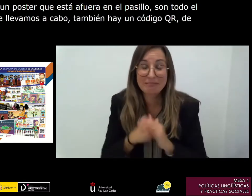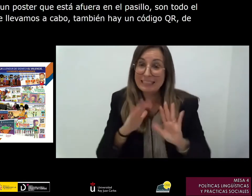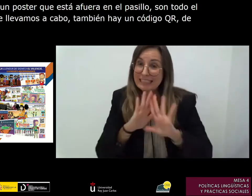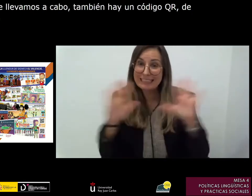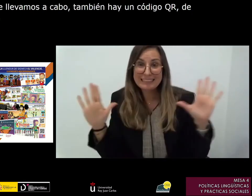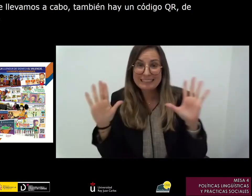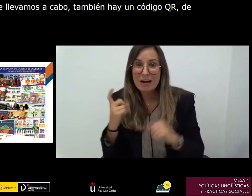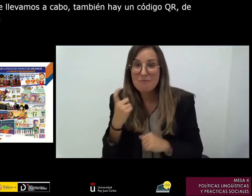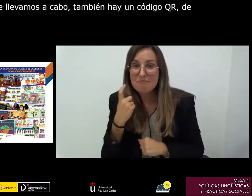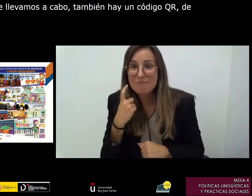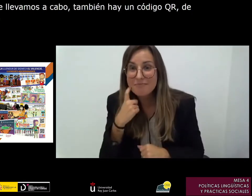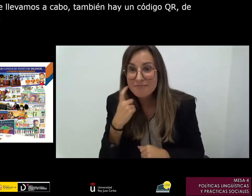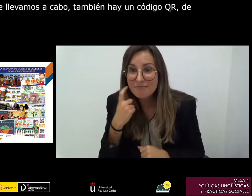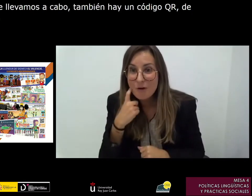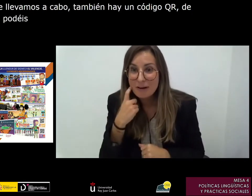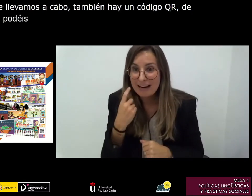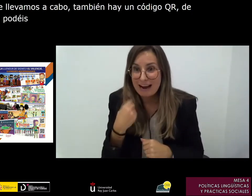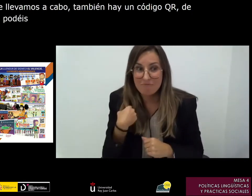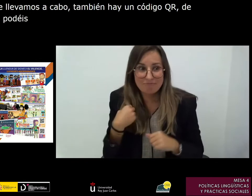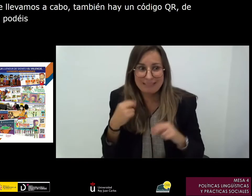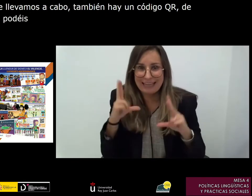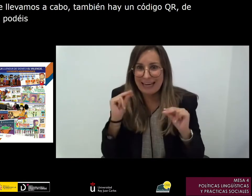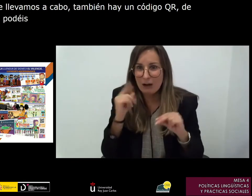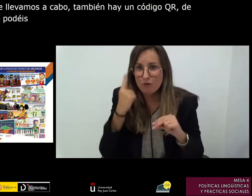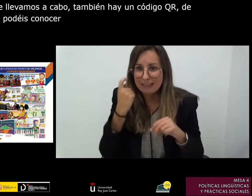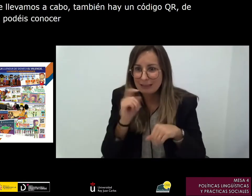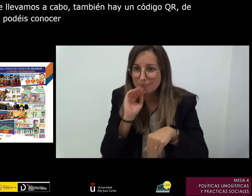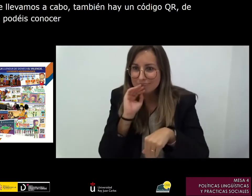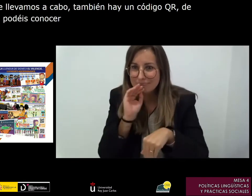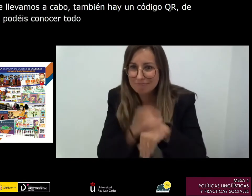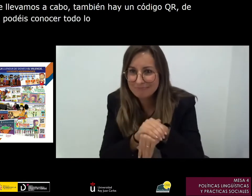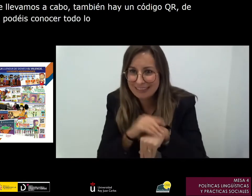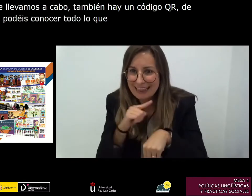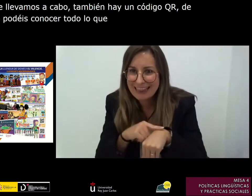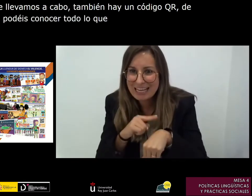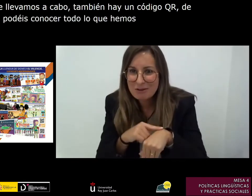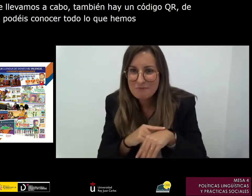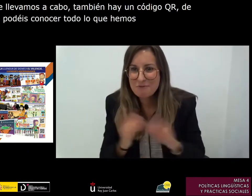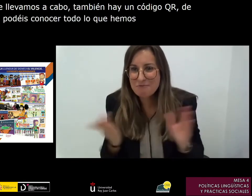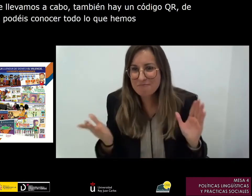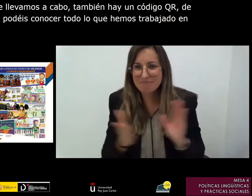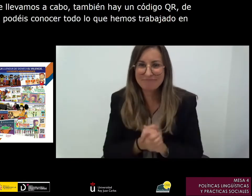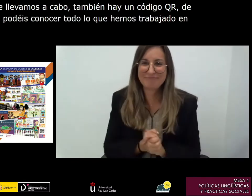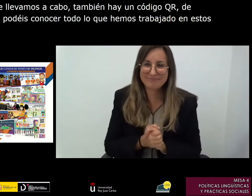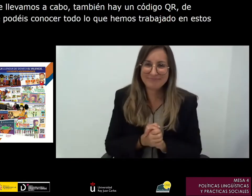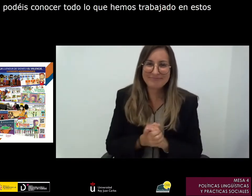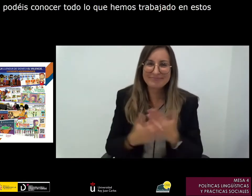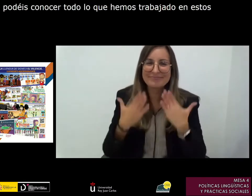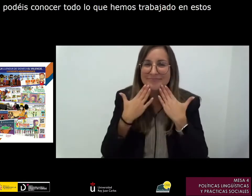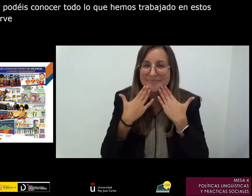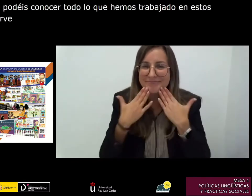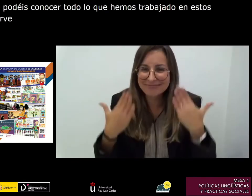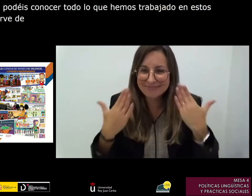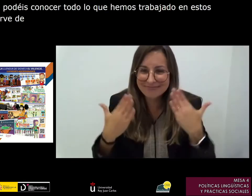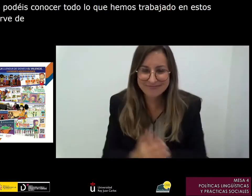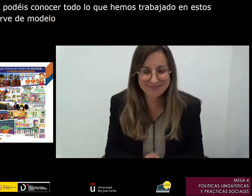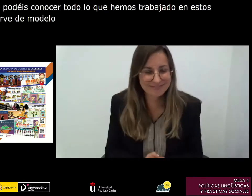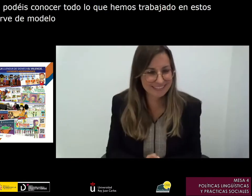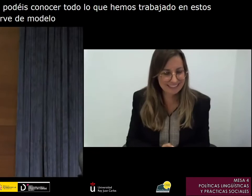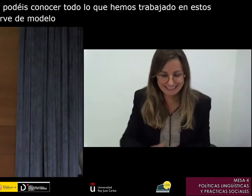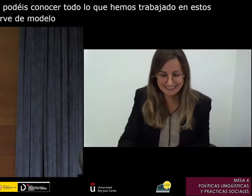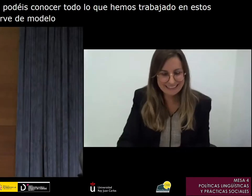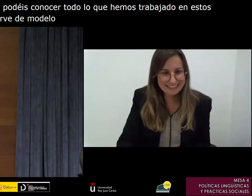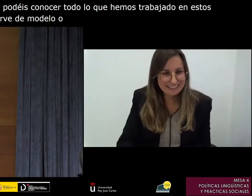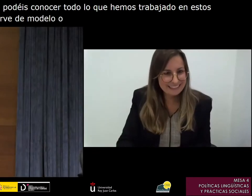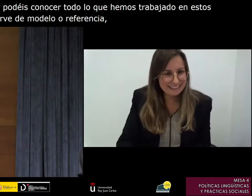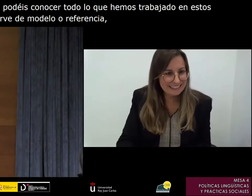bueno, si os sirve de modelo o de referencia, estaré encantada de poder informaros o más en profundidad. Mónica, creo que se me